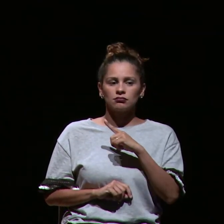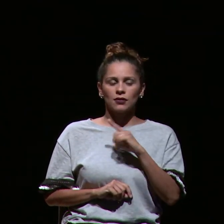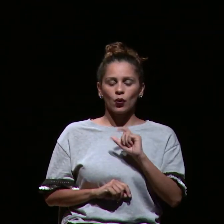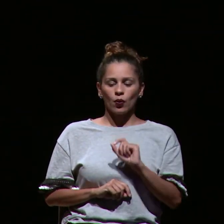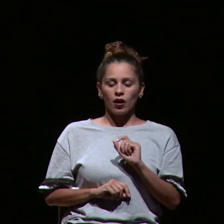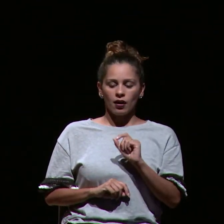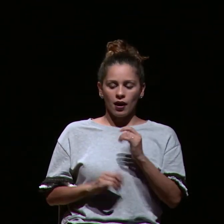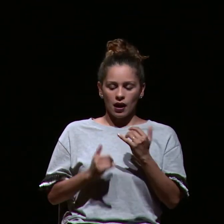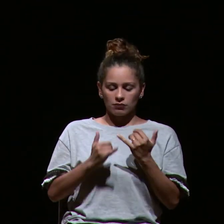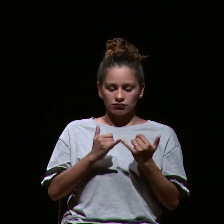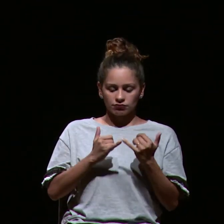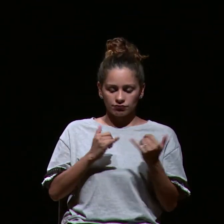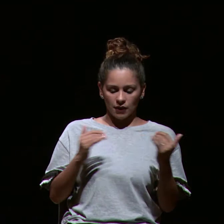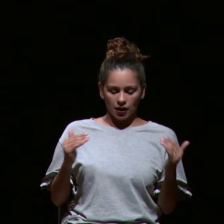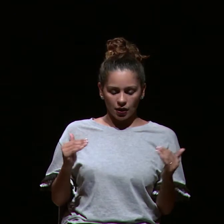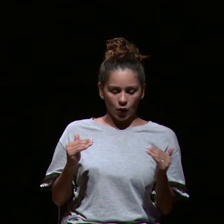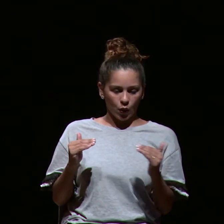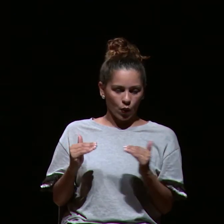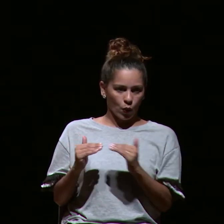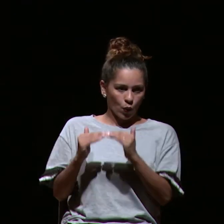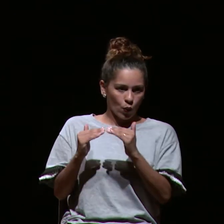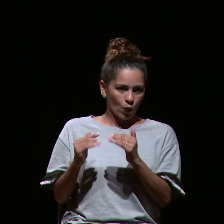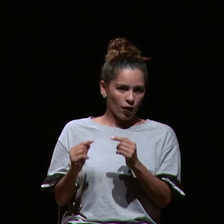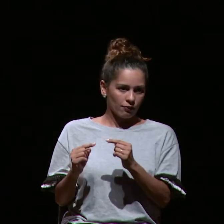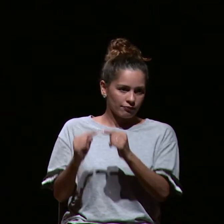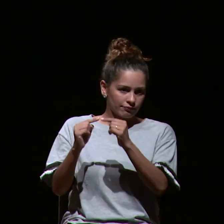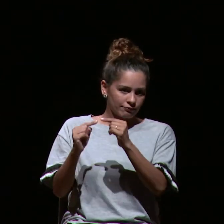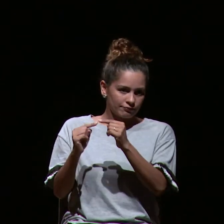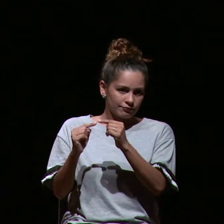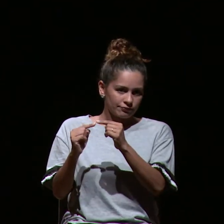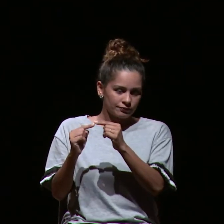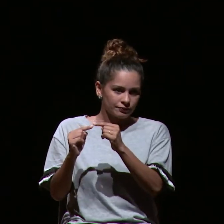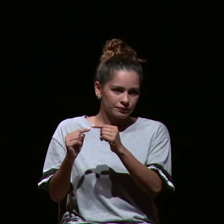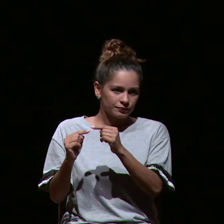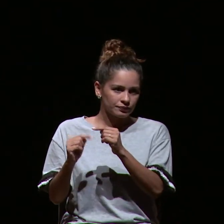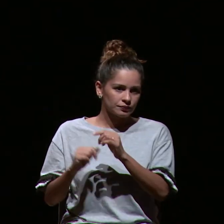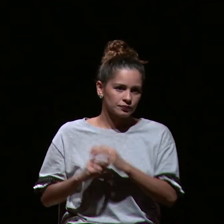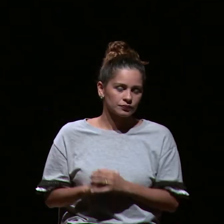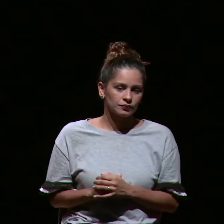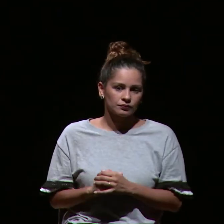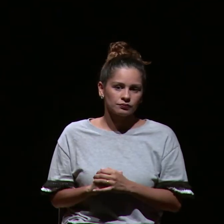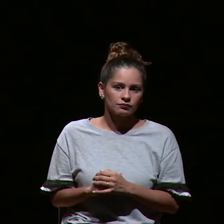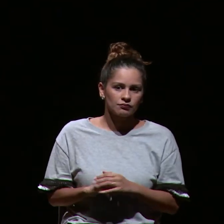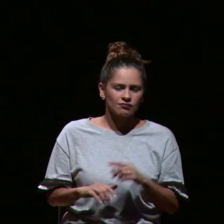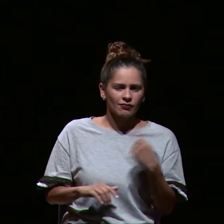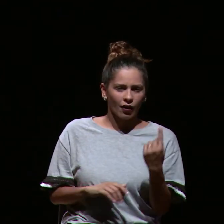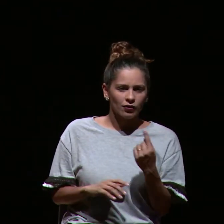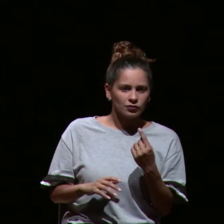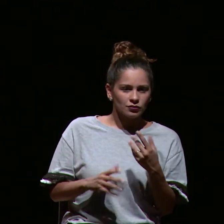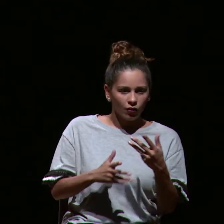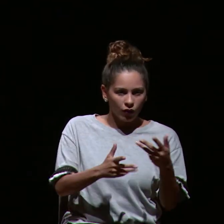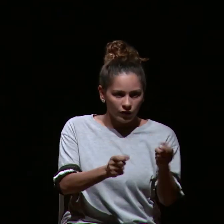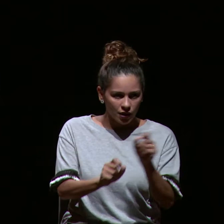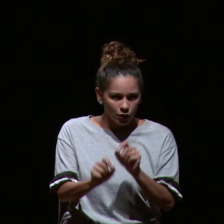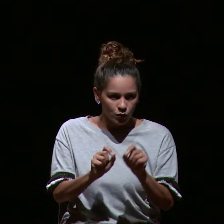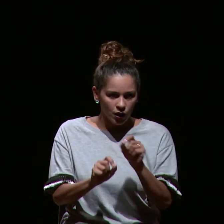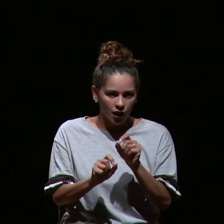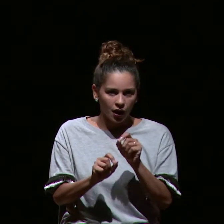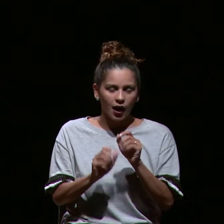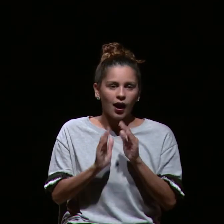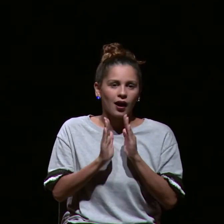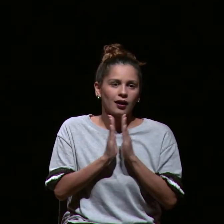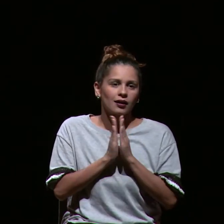adesão. Nesta cilada, somos convidados a nos emocionar, a agradecer de joelhos a oportunidade de ocuparmos